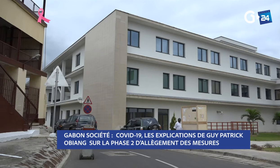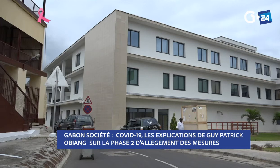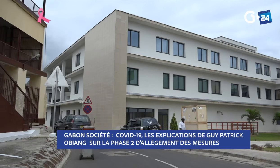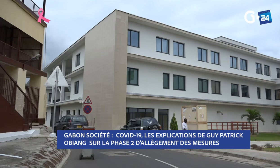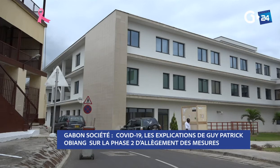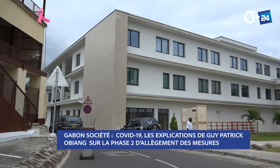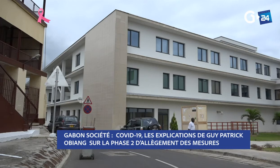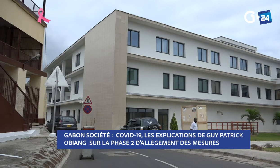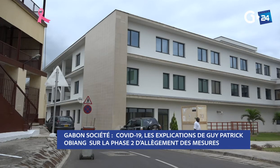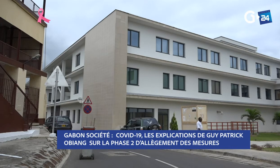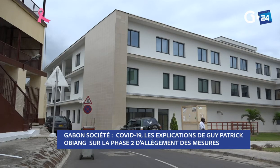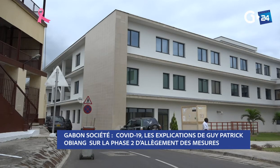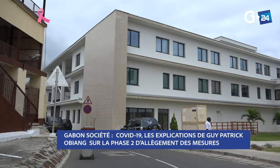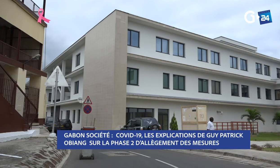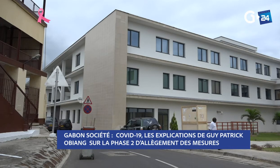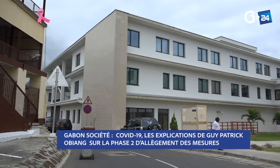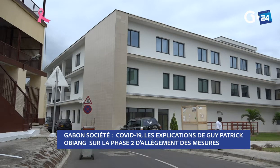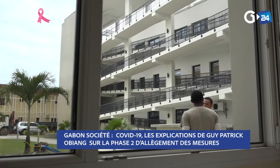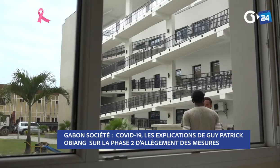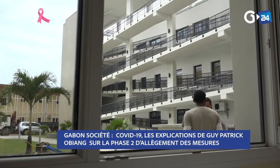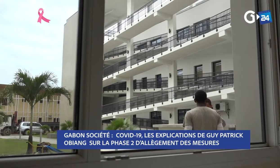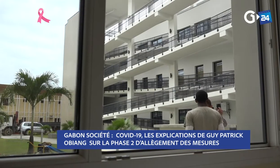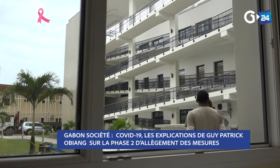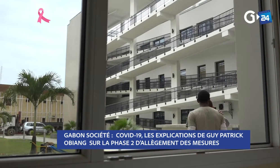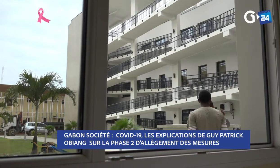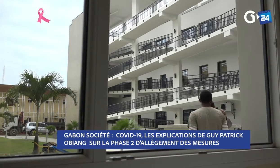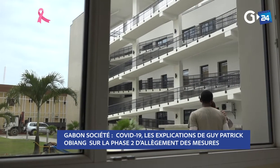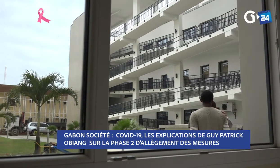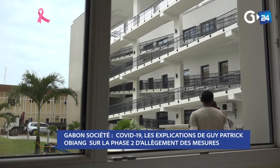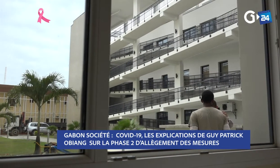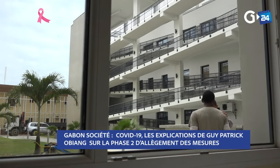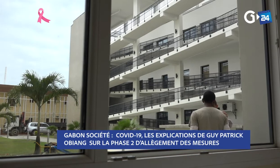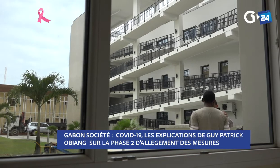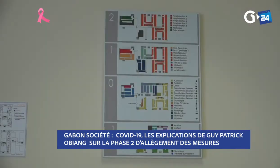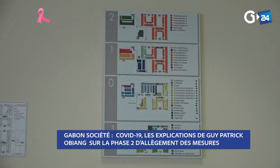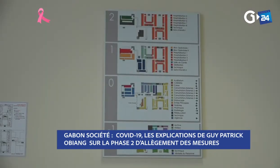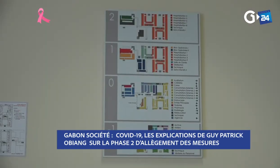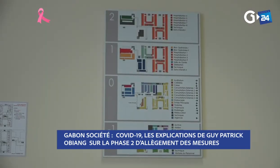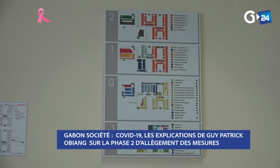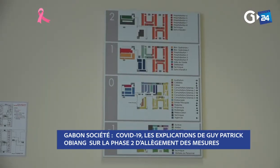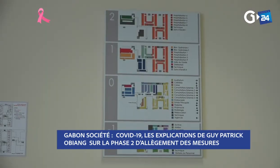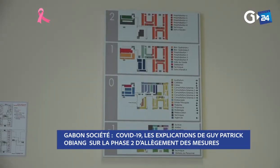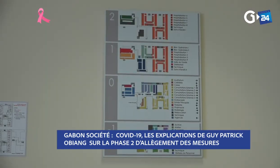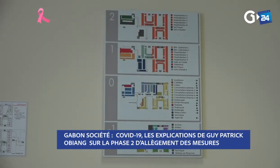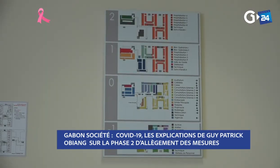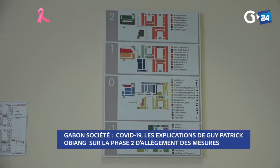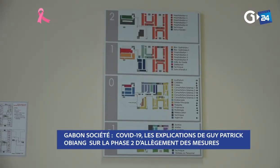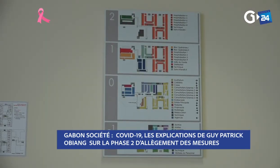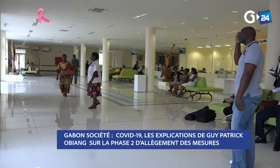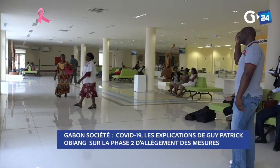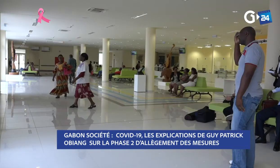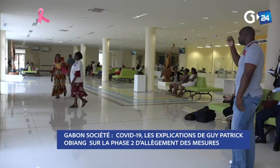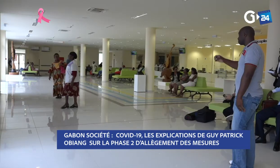du dispositif sanitaire s'impose. Quant aux tests de dépistage, ils deviendront obligatoires avec une durée et des modalités